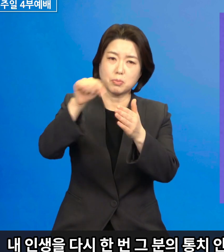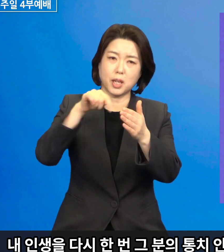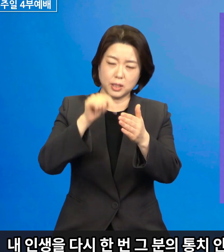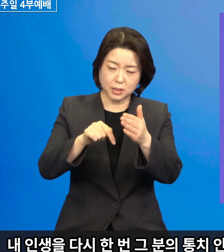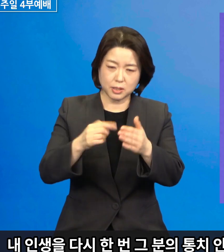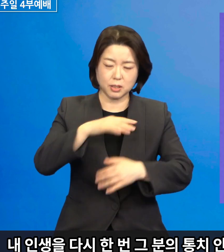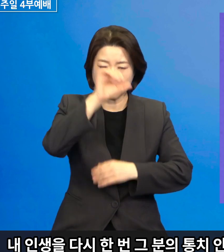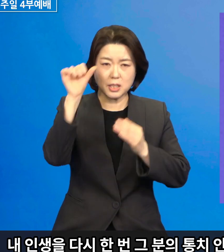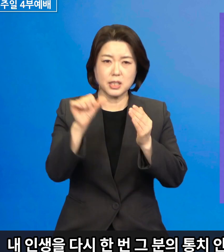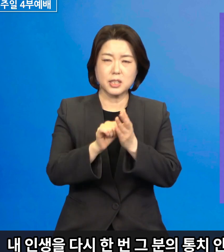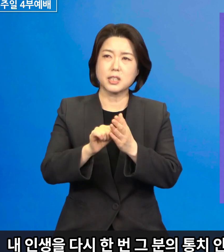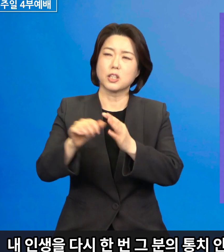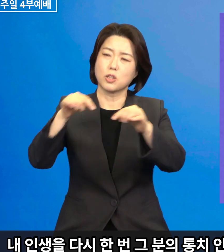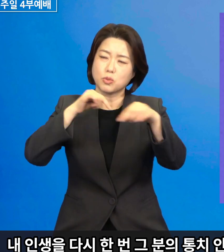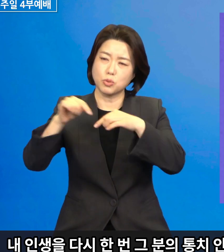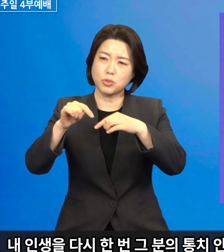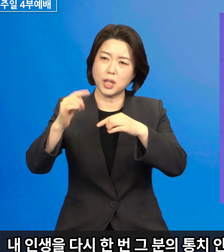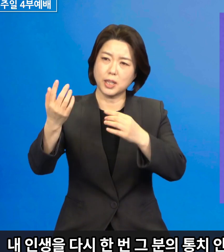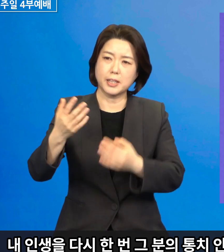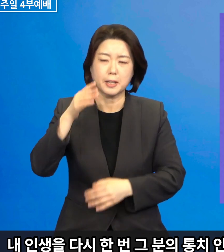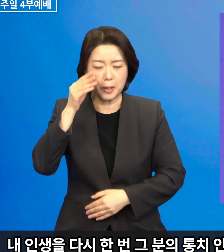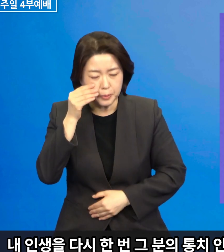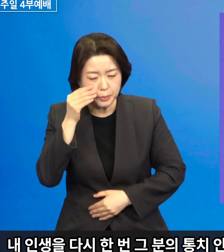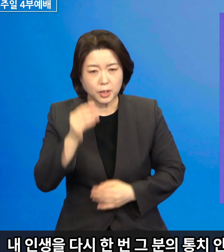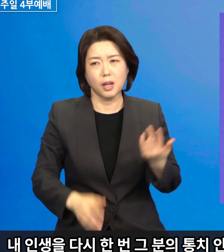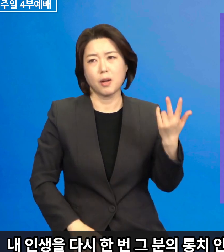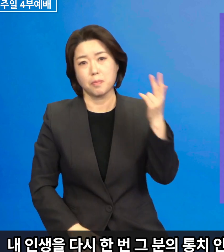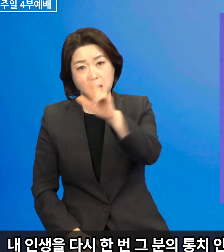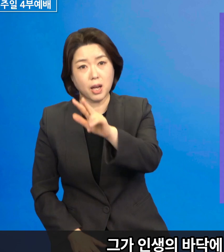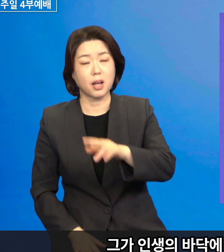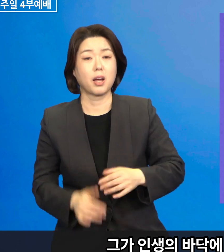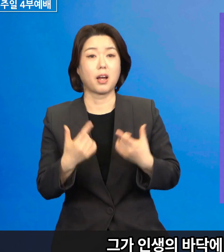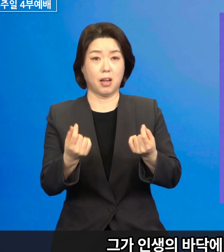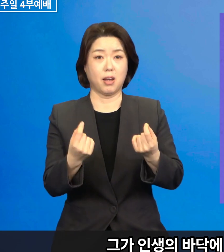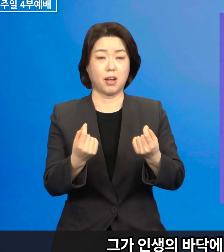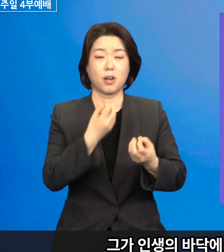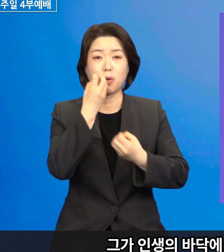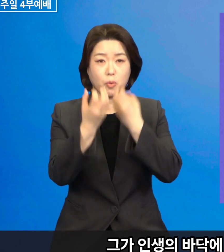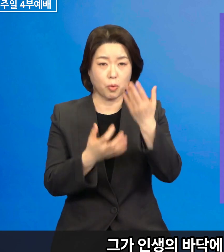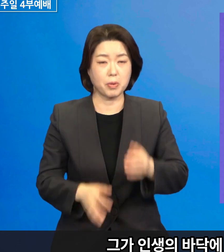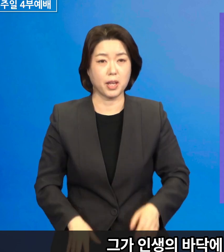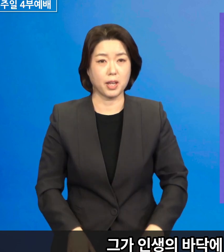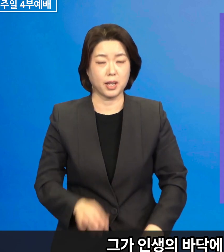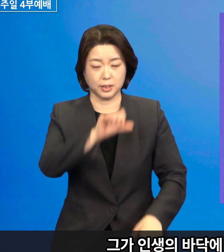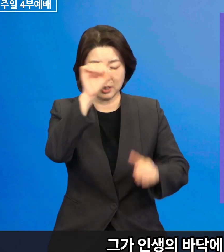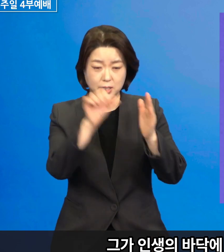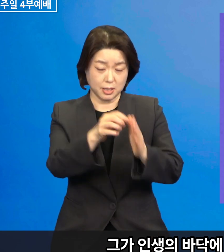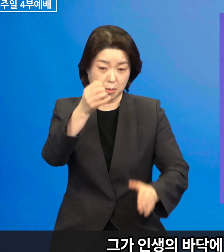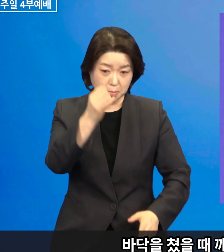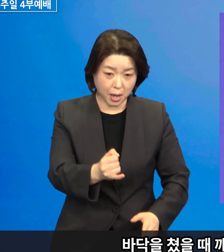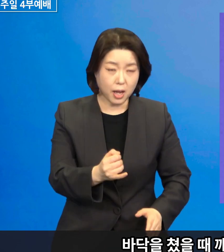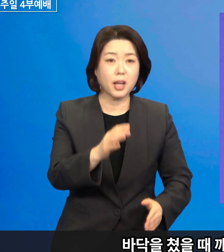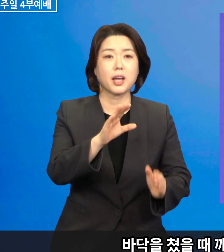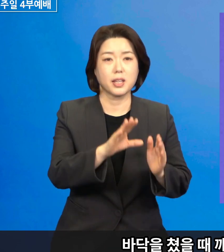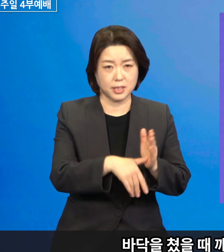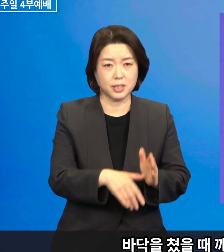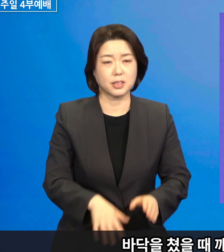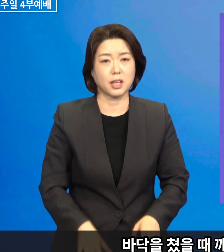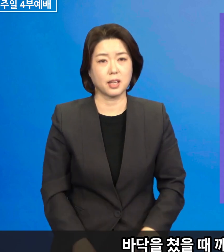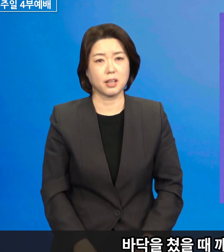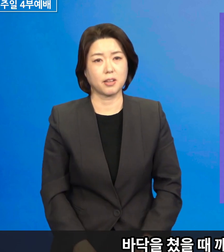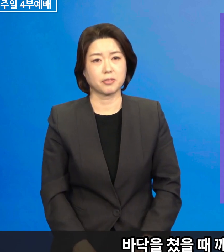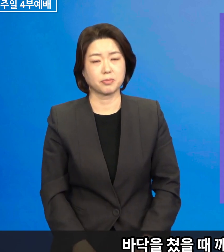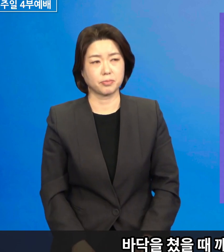다시 한번 그분의 통치 안에 넣겠습니다라는 그런 고백이거든요. 그가 인생의 바닥에 쳤을 때 어떤 사람은요, 바닥을 쳤을